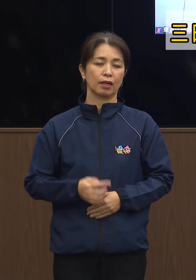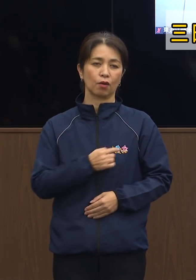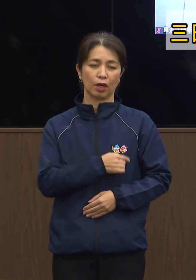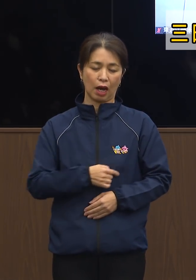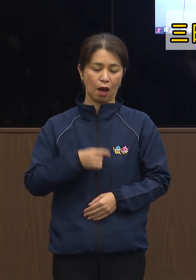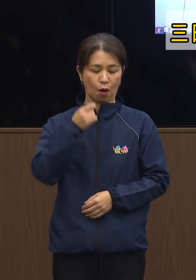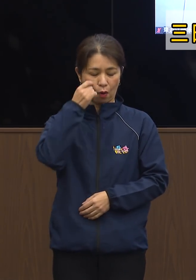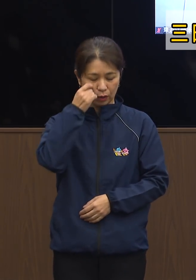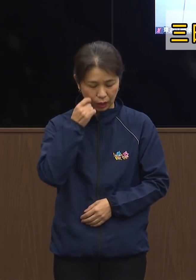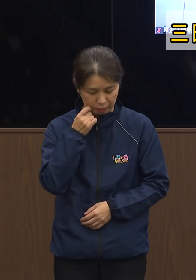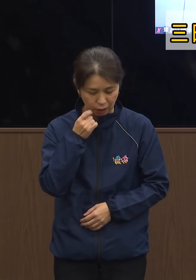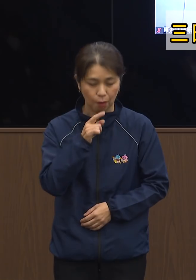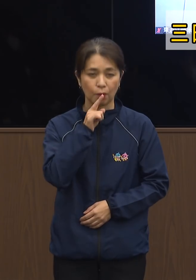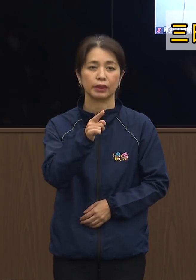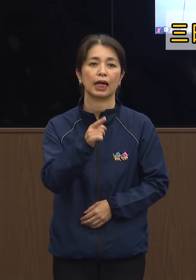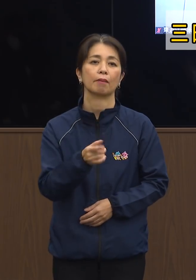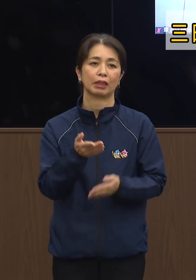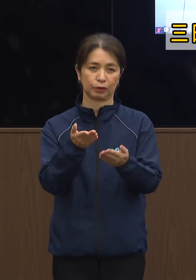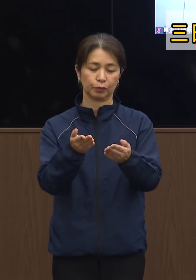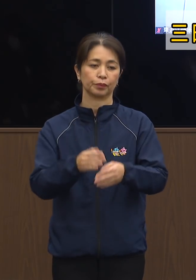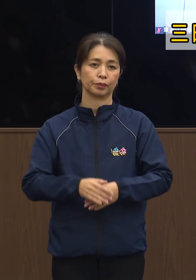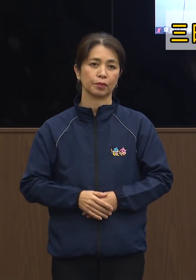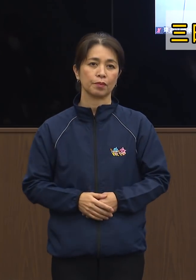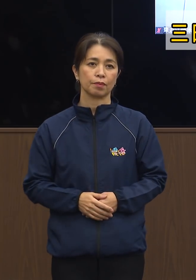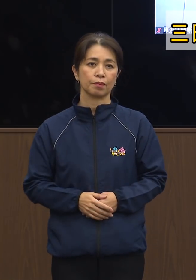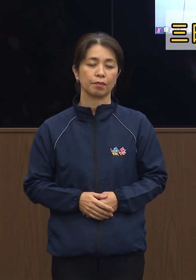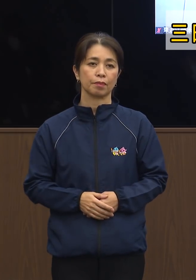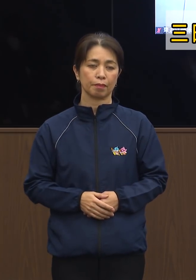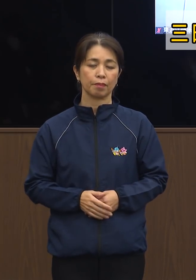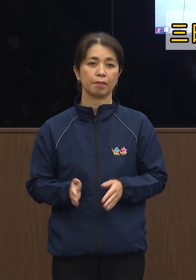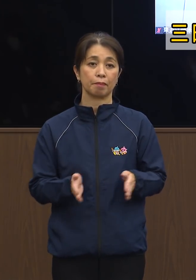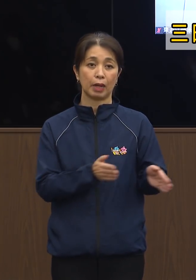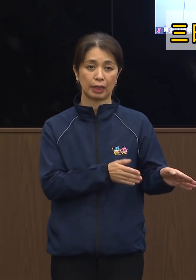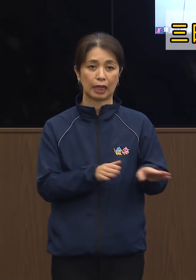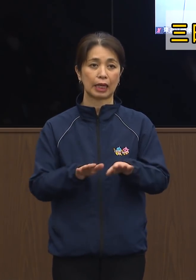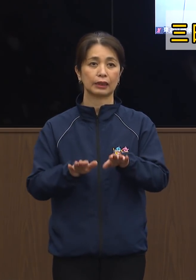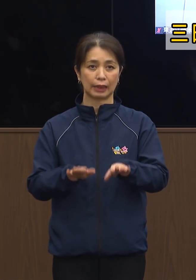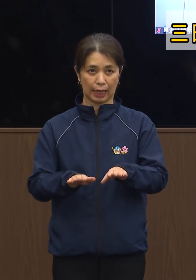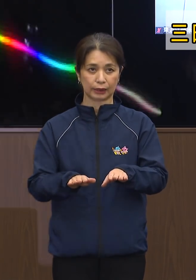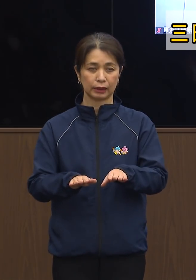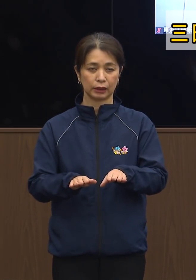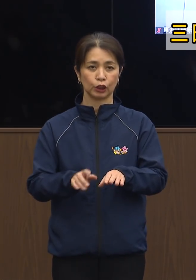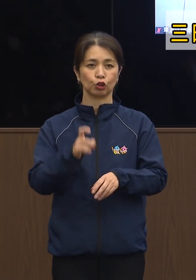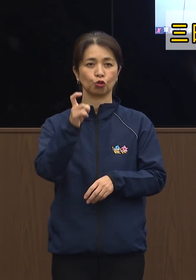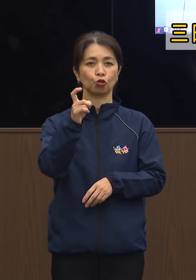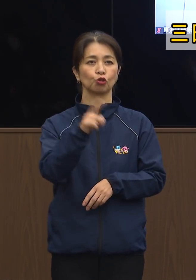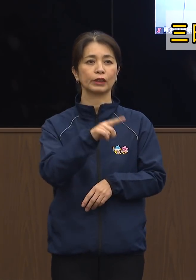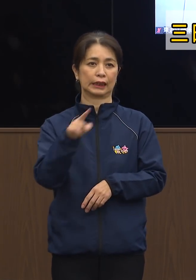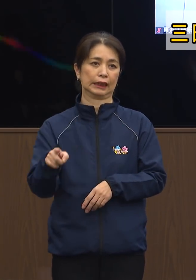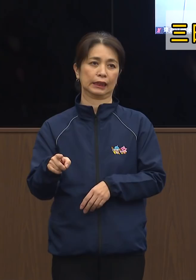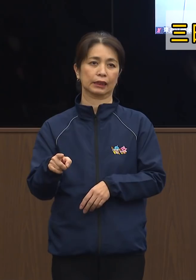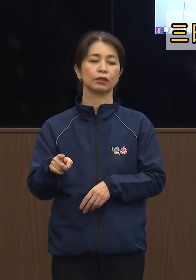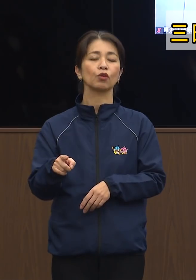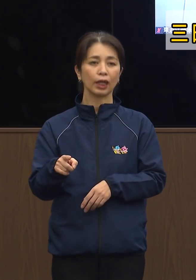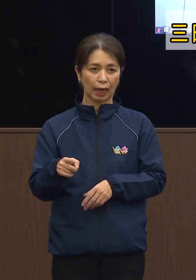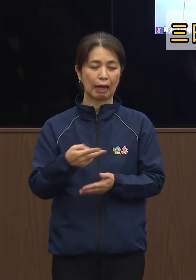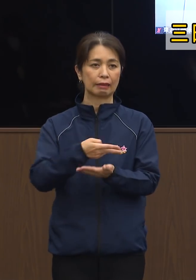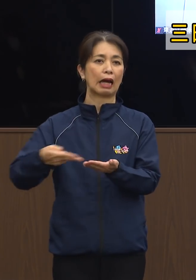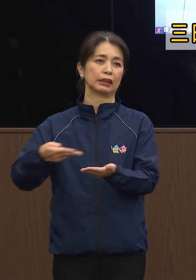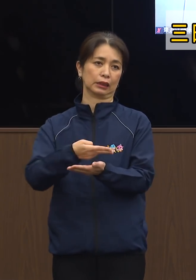悔やみを申し上げます。また現在すでに10人の方が退院されておられます